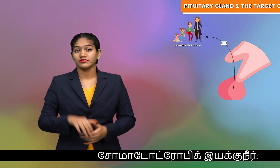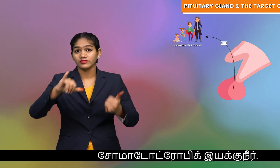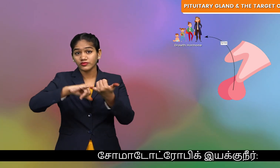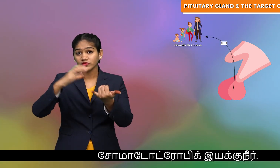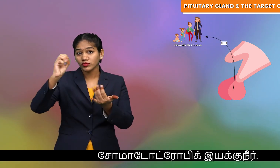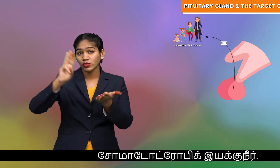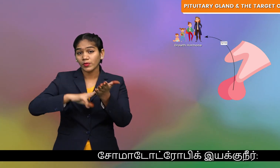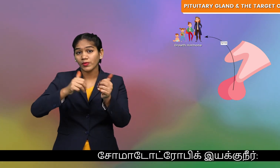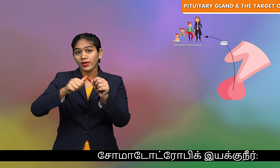சோமாட்டோட்ராபிக் இயக்குனர்.